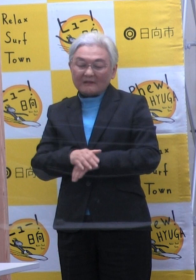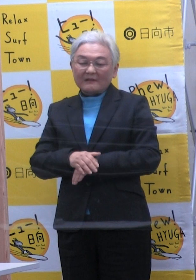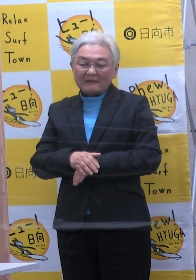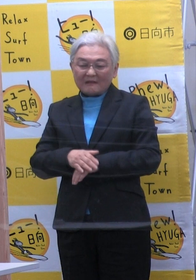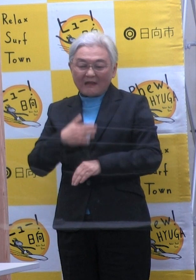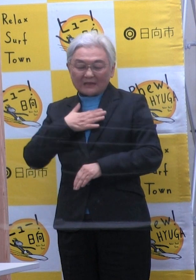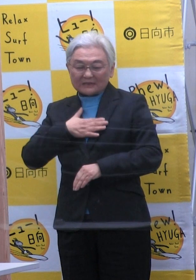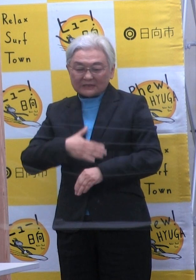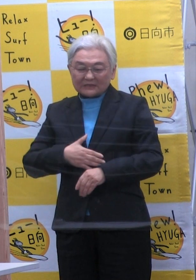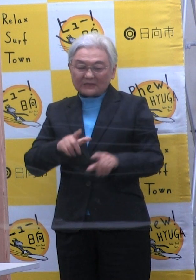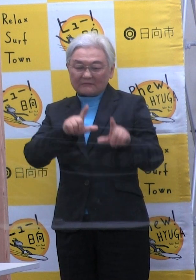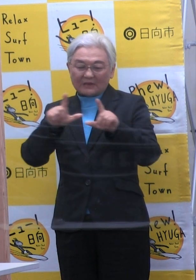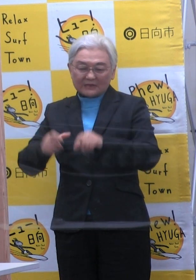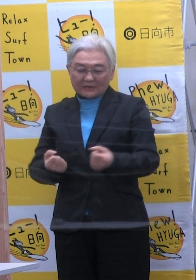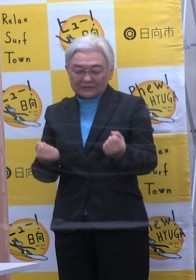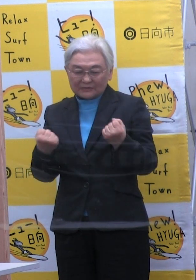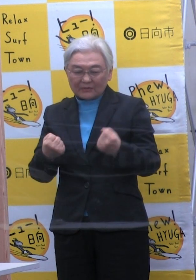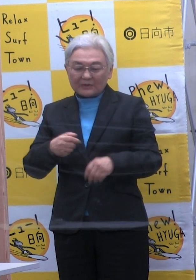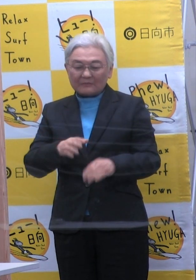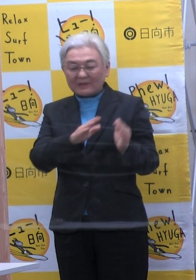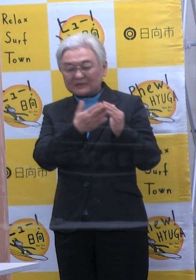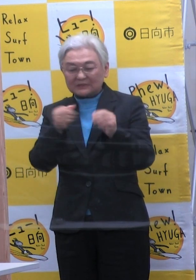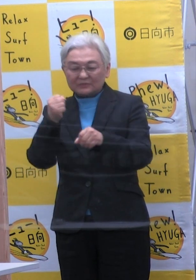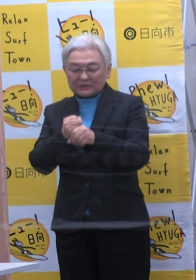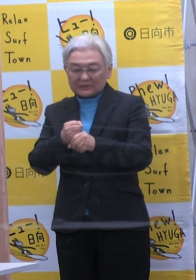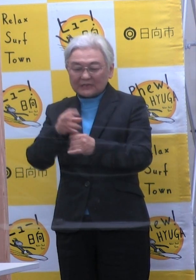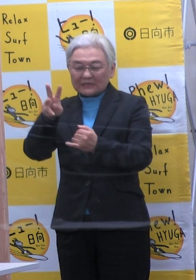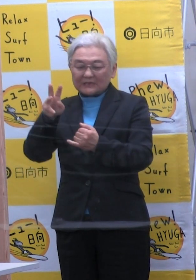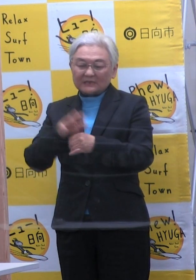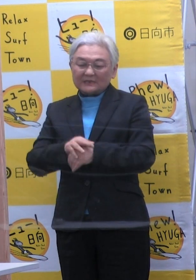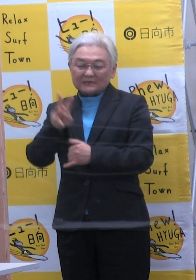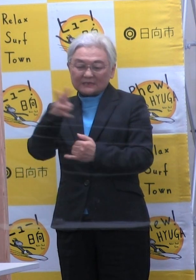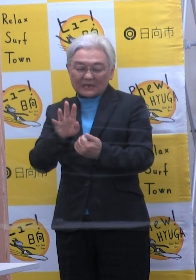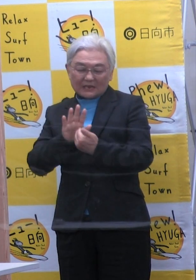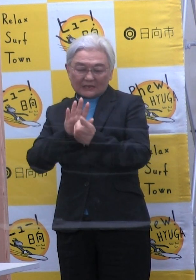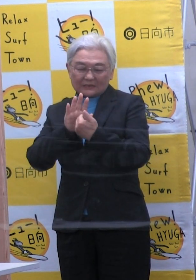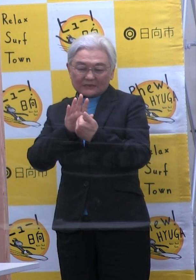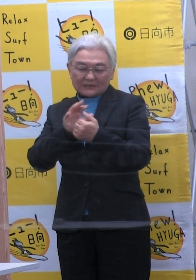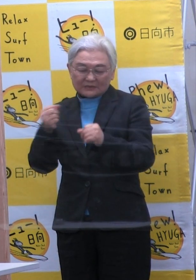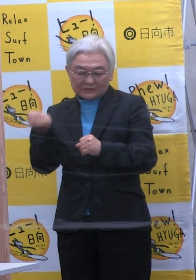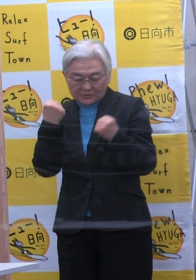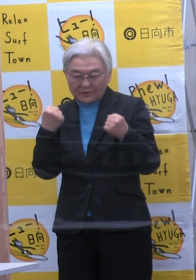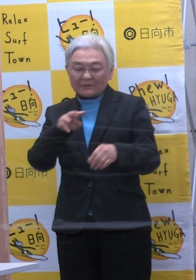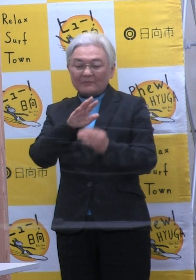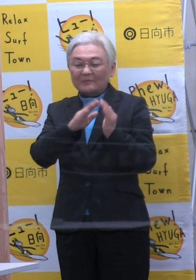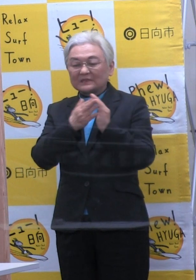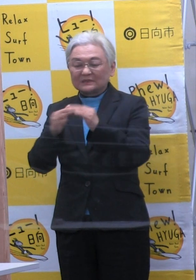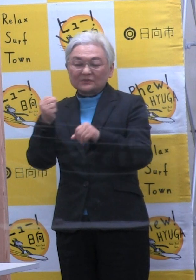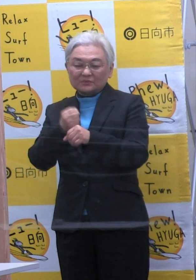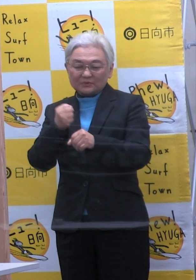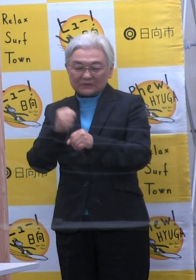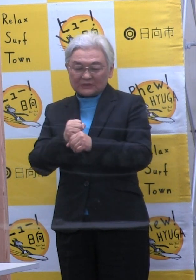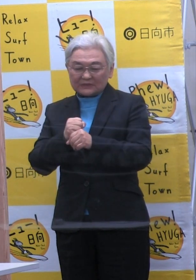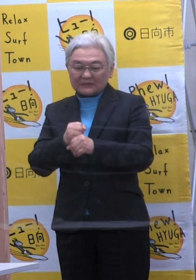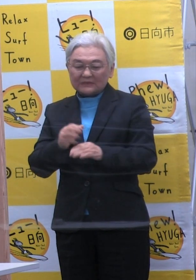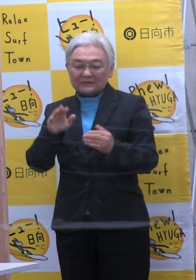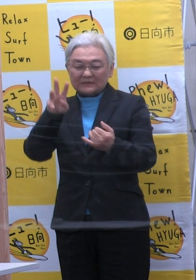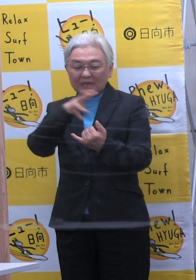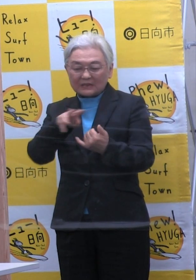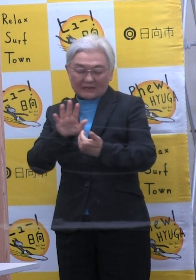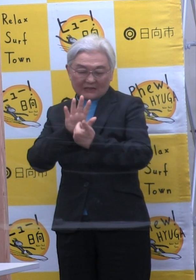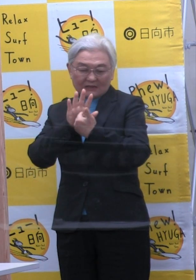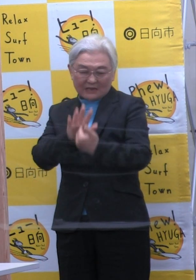りを進めるため、自然災害に強いまちづくりや、災害対応力の強化を図るととも